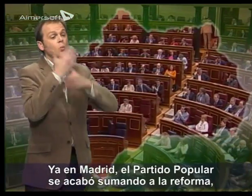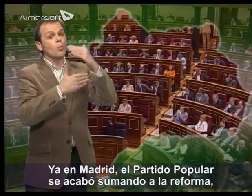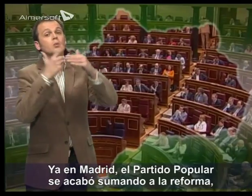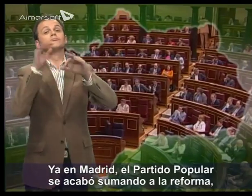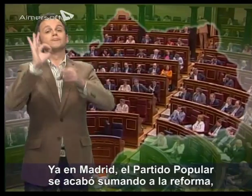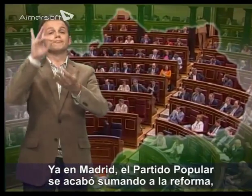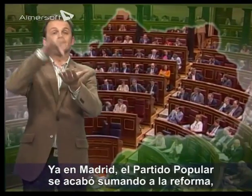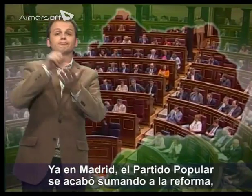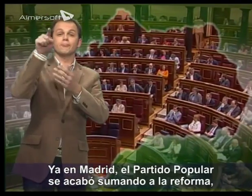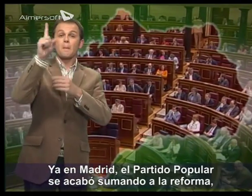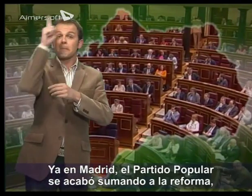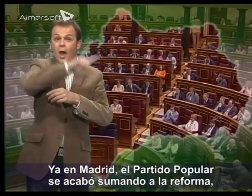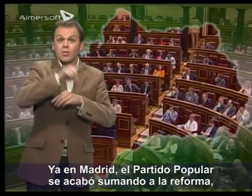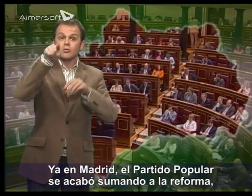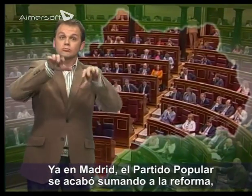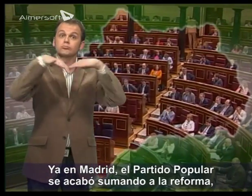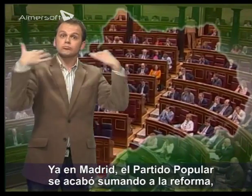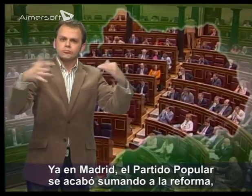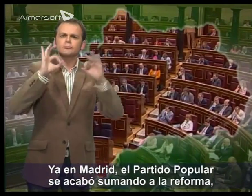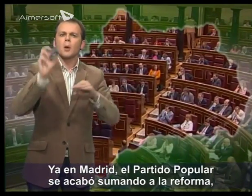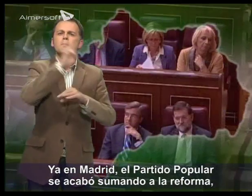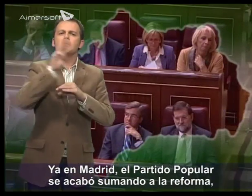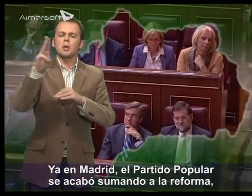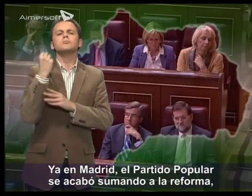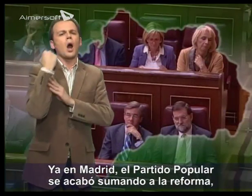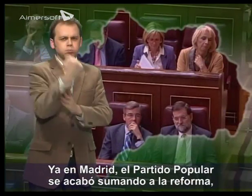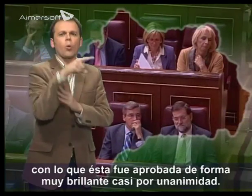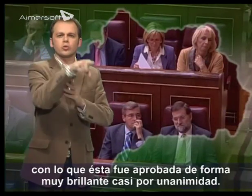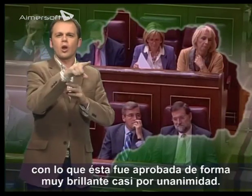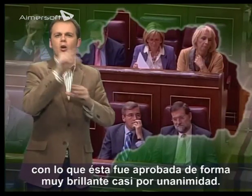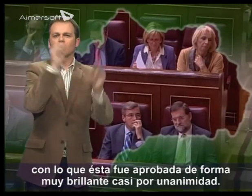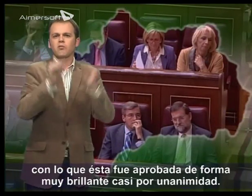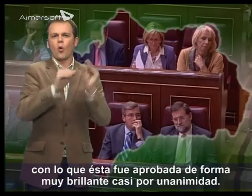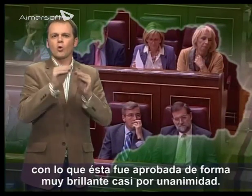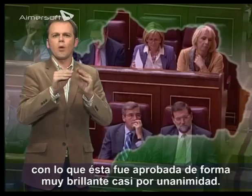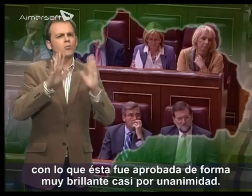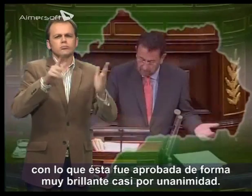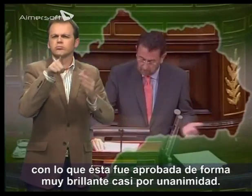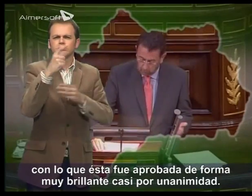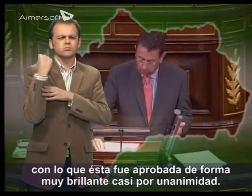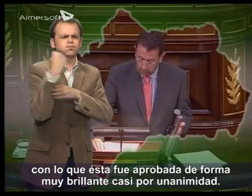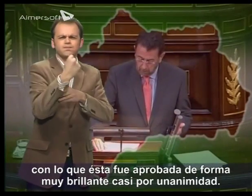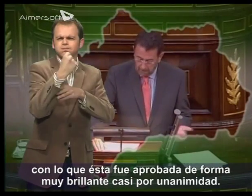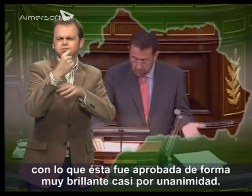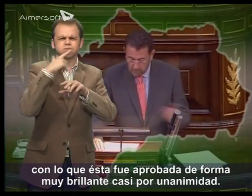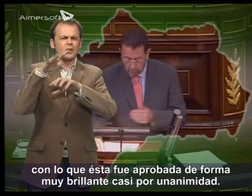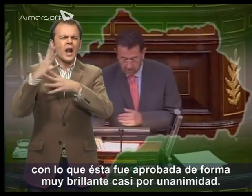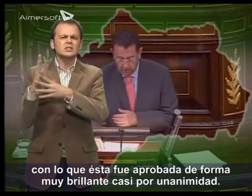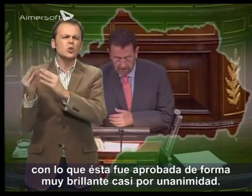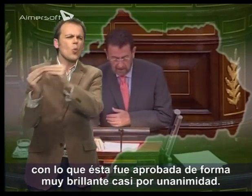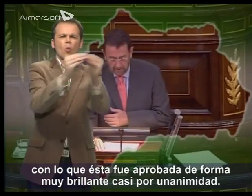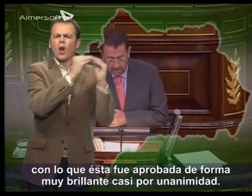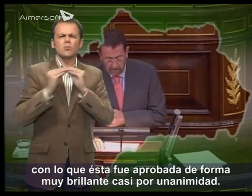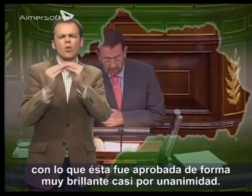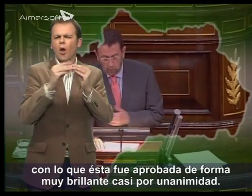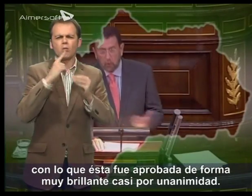Ya en Madrid, el Partido Popular se acabó sumando a la reforma, con lo que ésta fue aprobada de una forma muy brillante, casi